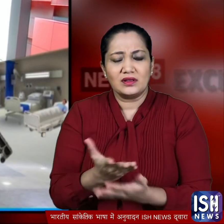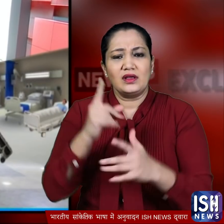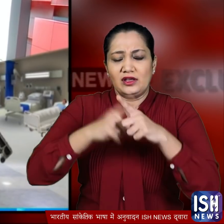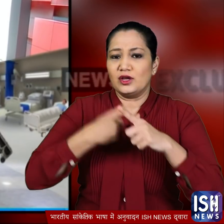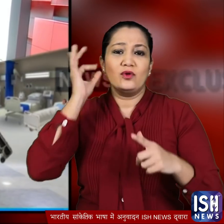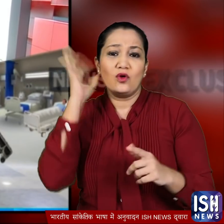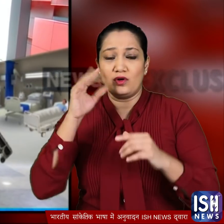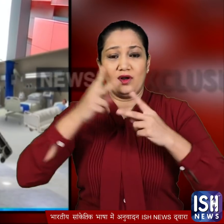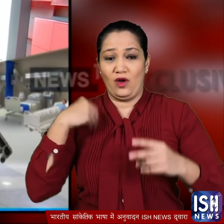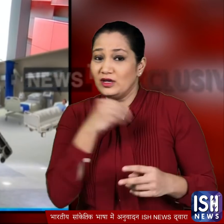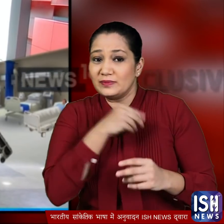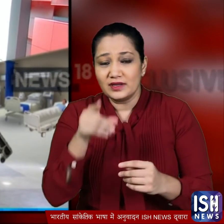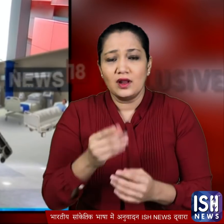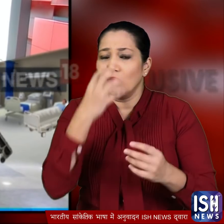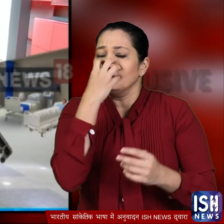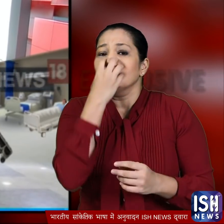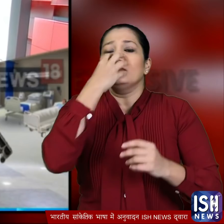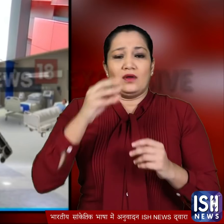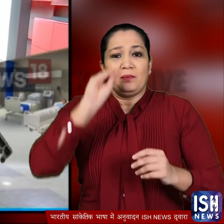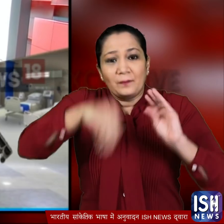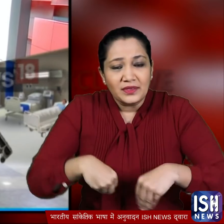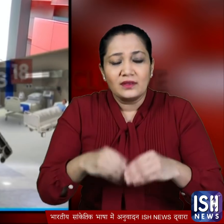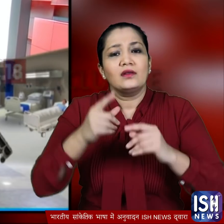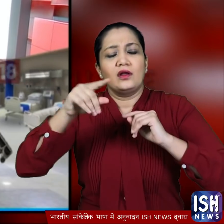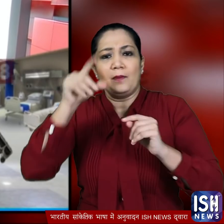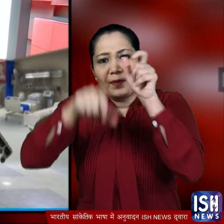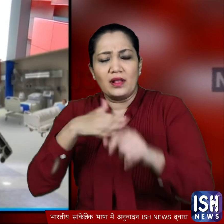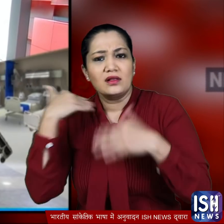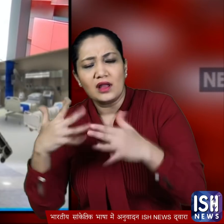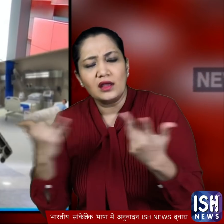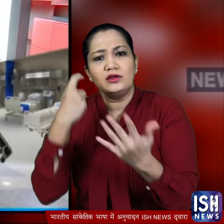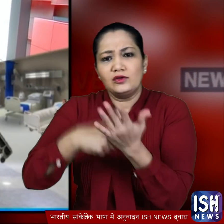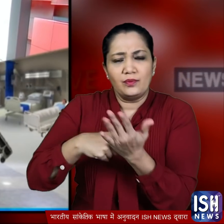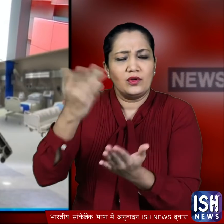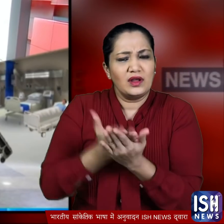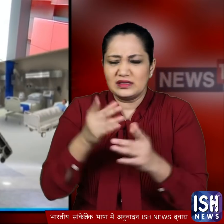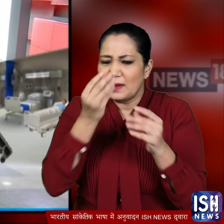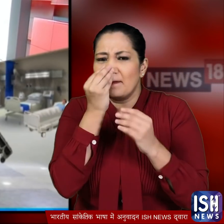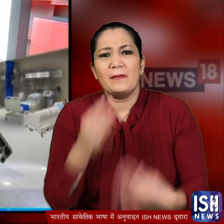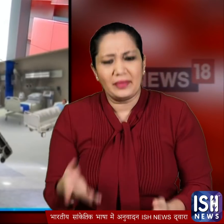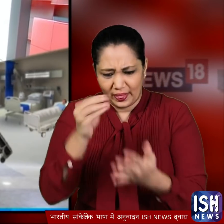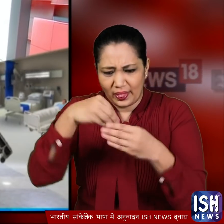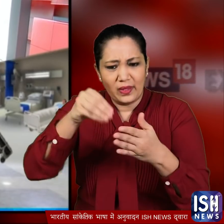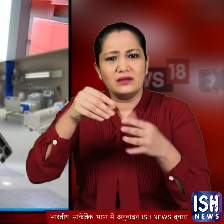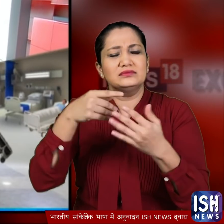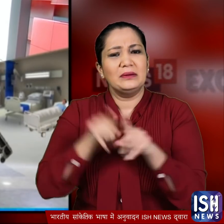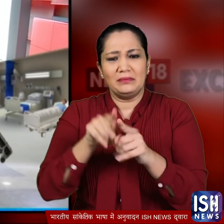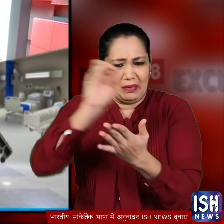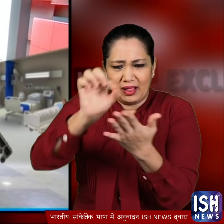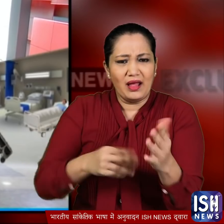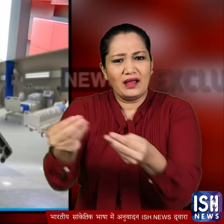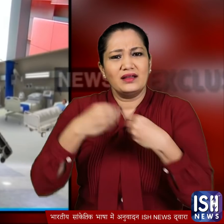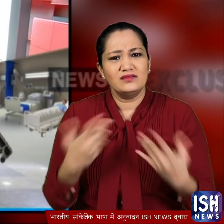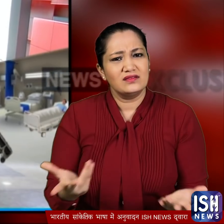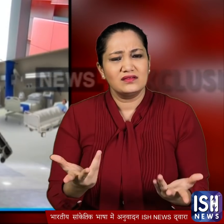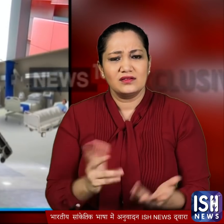कि जयपुर गोल्डन अस्पताल में ऑक्सीजन की कमी से मरीजों की मौत के मामले पर तैयार ये रिपोर्ट बड़े ही साधारण तरीके से बनाई गई।